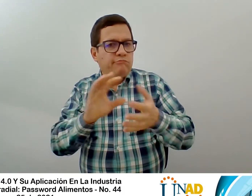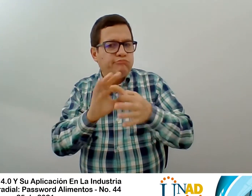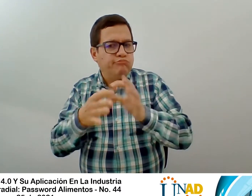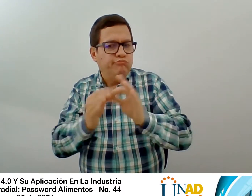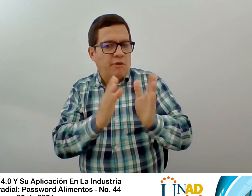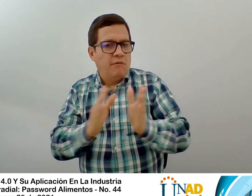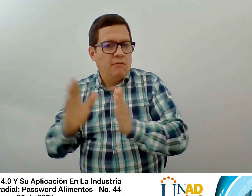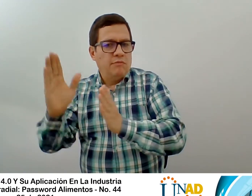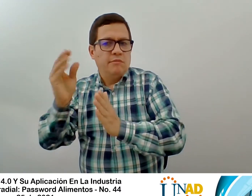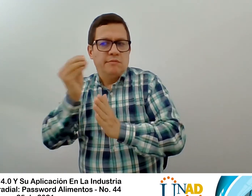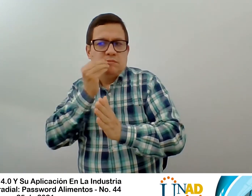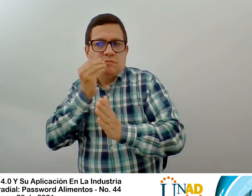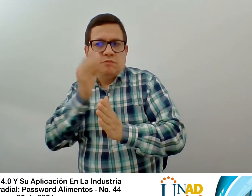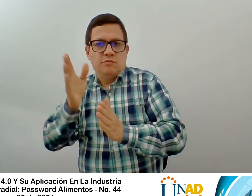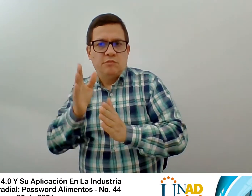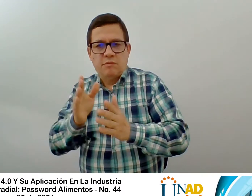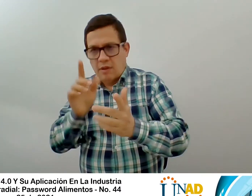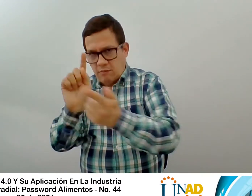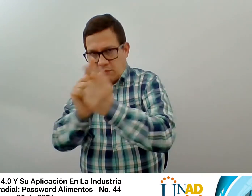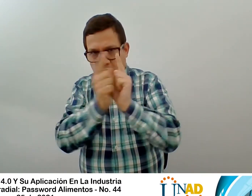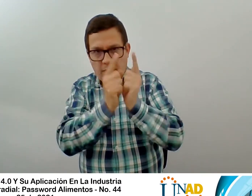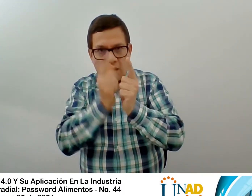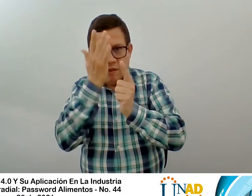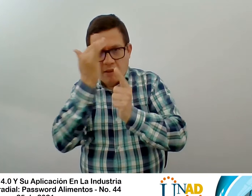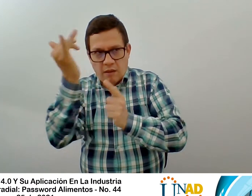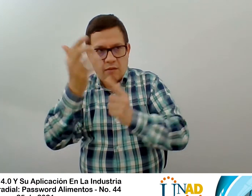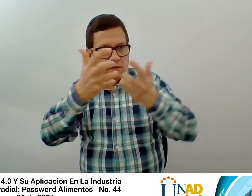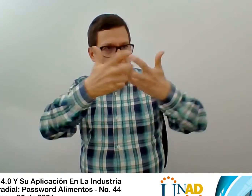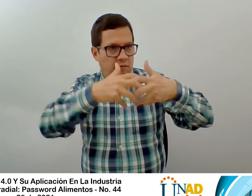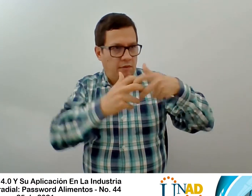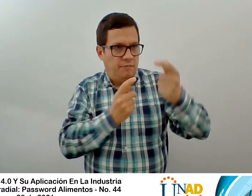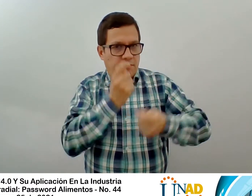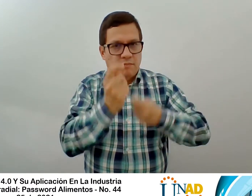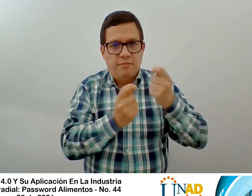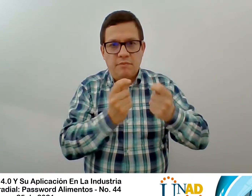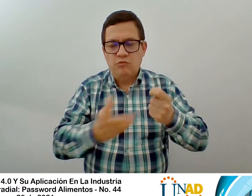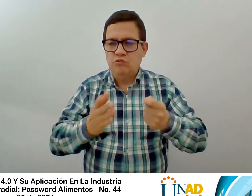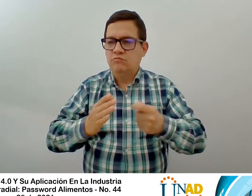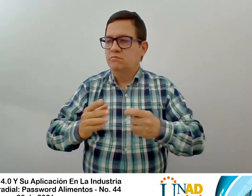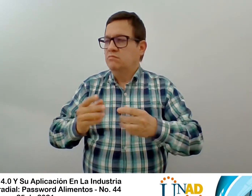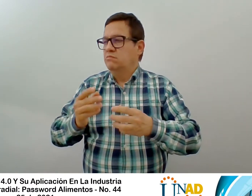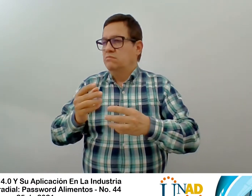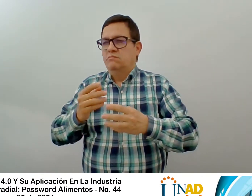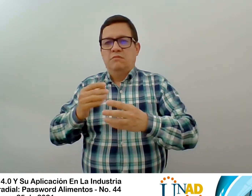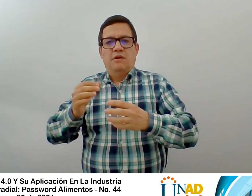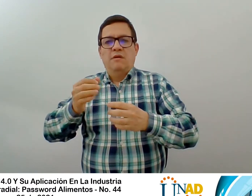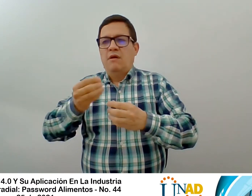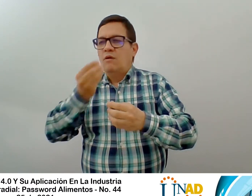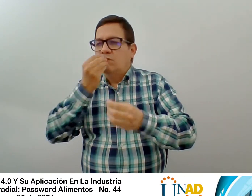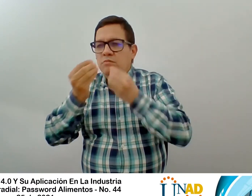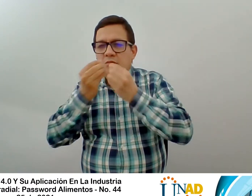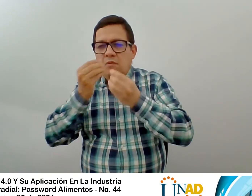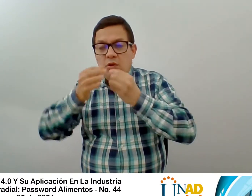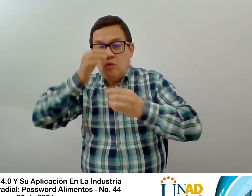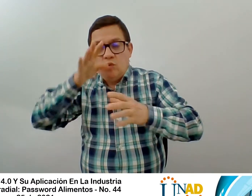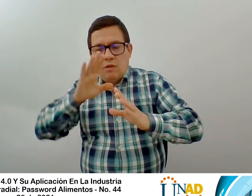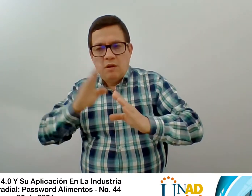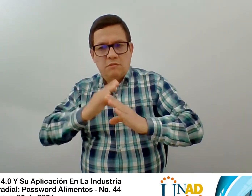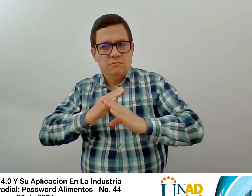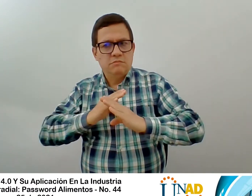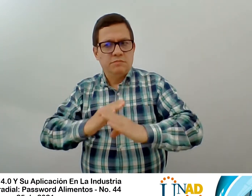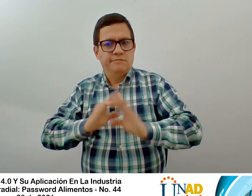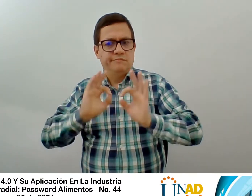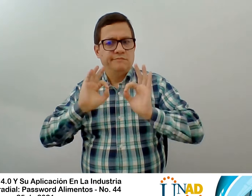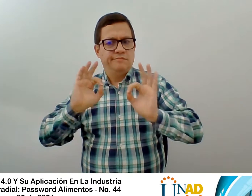UNAD, un espacio para el encuentro con la comunidad académica e industrial, acompañado de seguridad alimentaria y